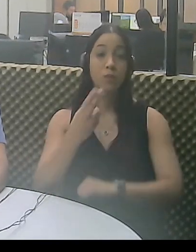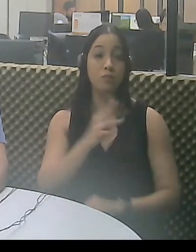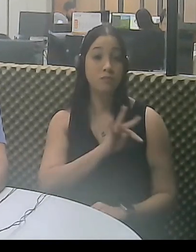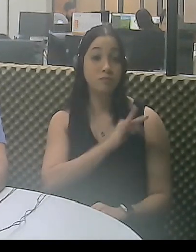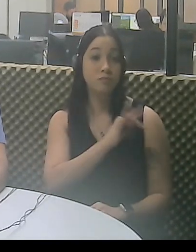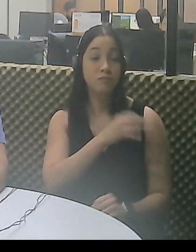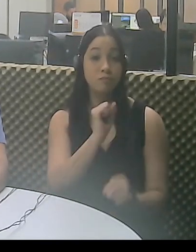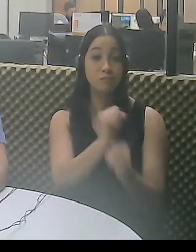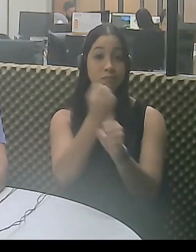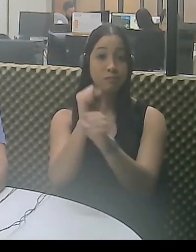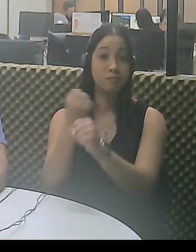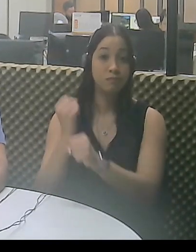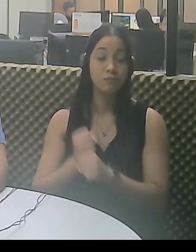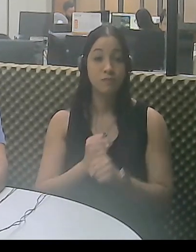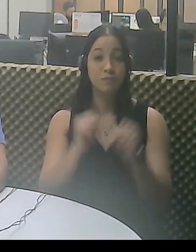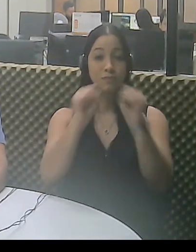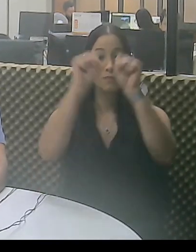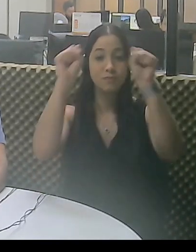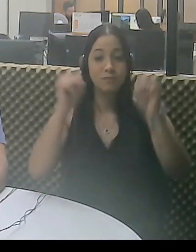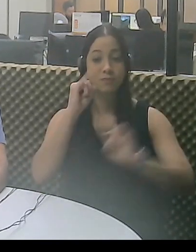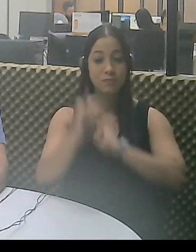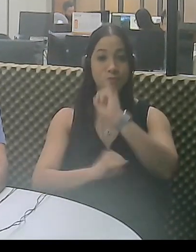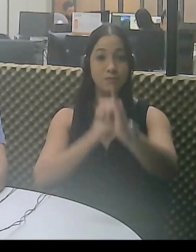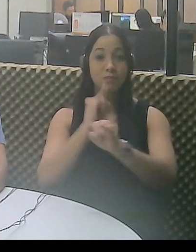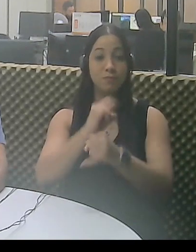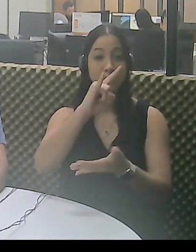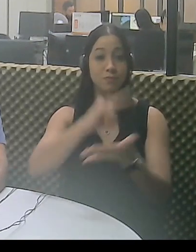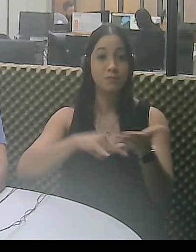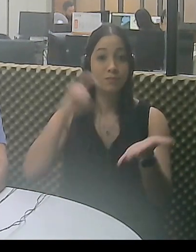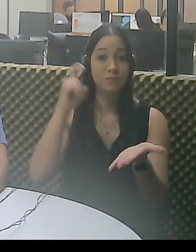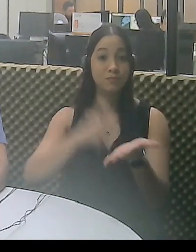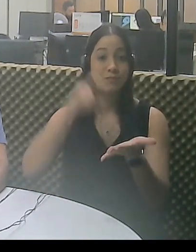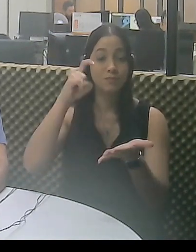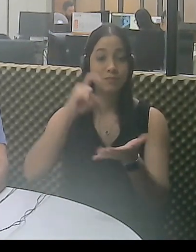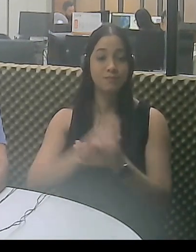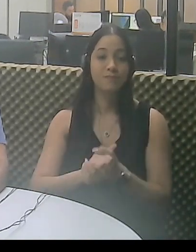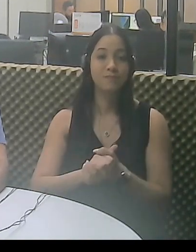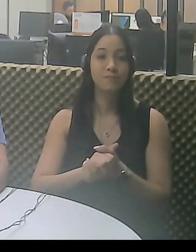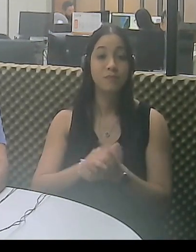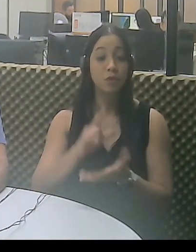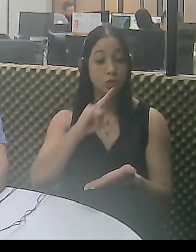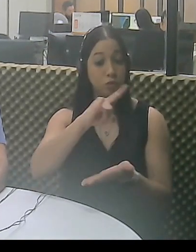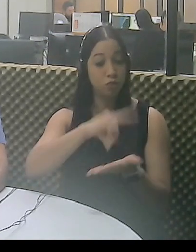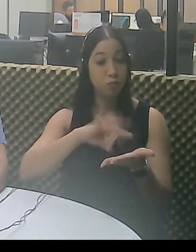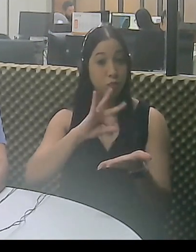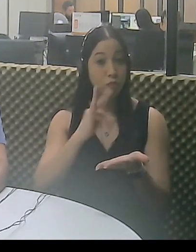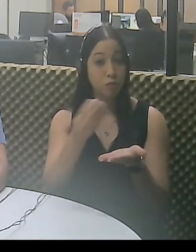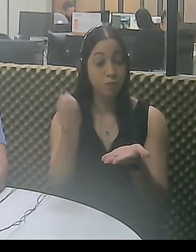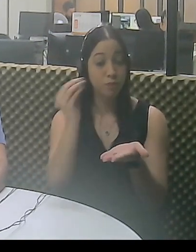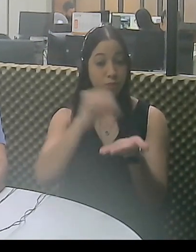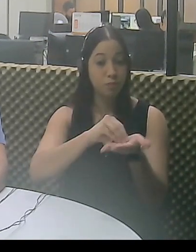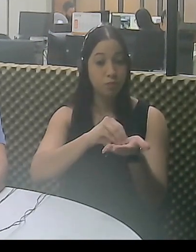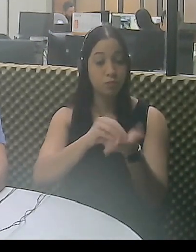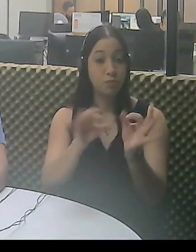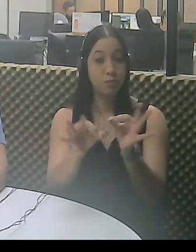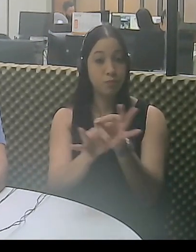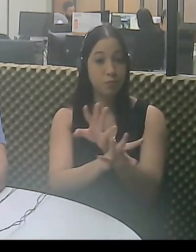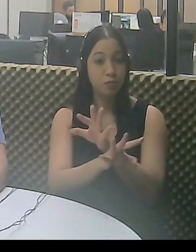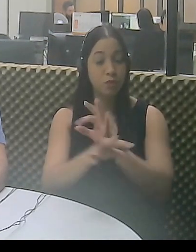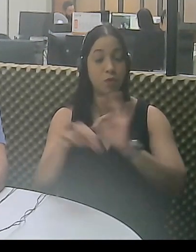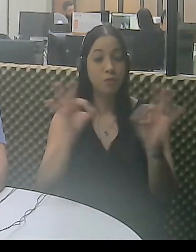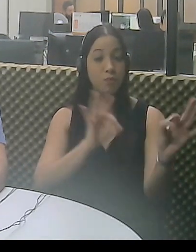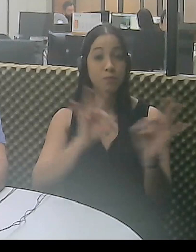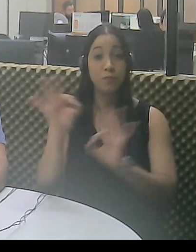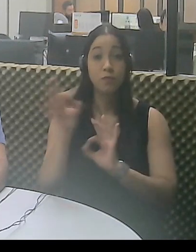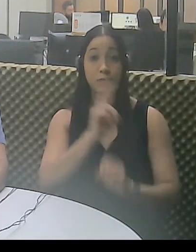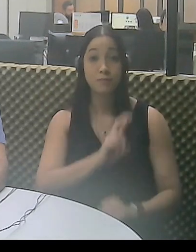de edificação por meio do sistema online Alvará num Clique. É submetida a documentação completa, incluindo o projeto com